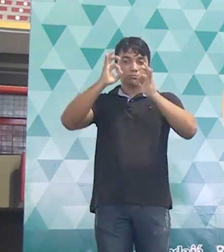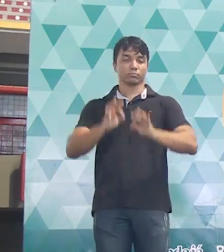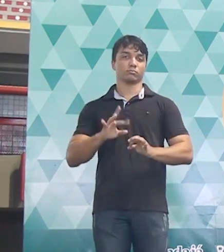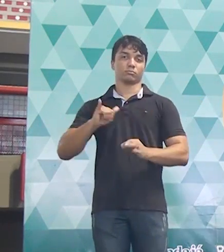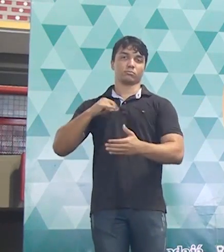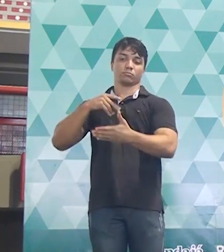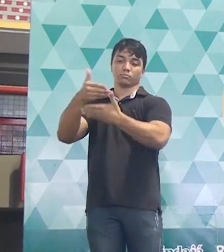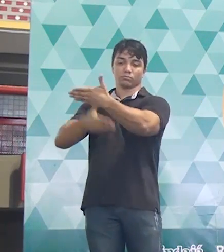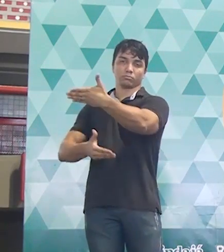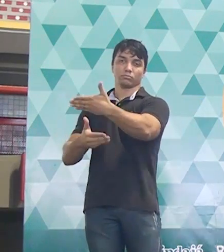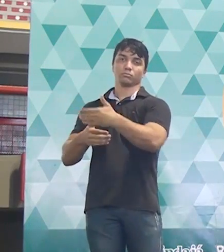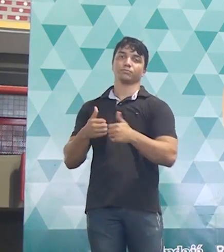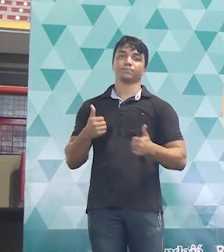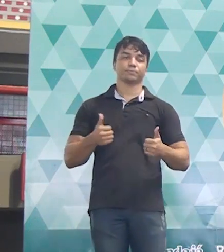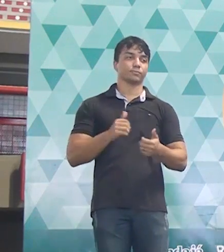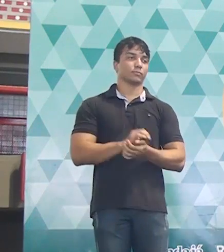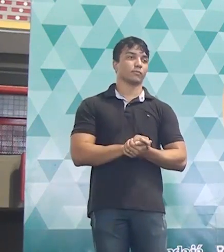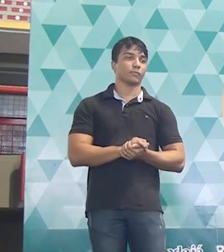prova.